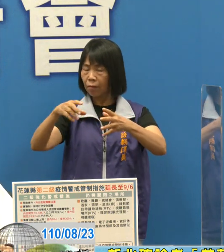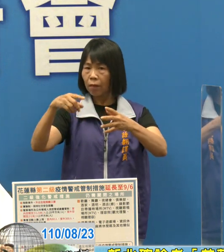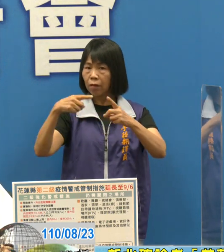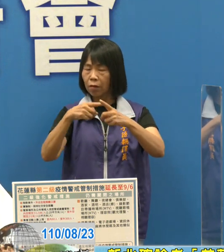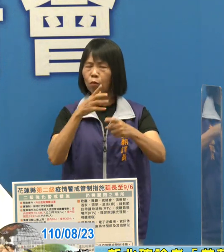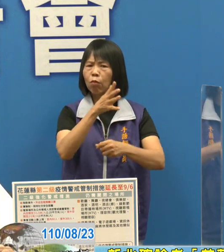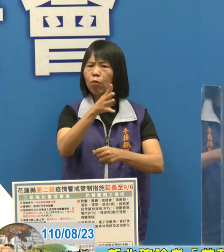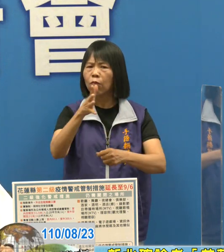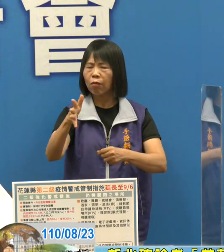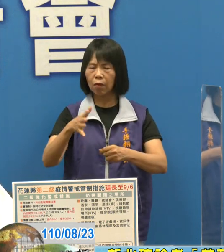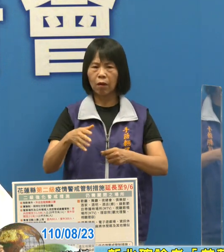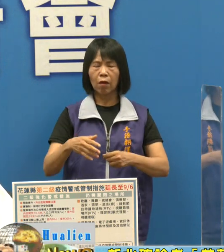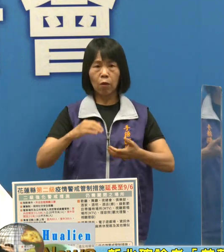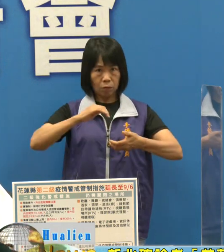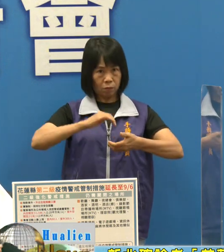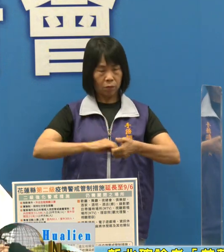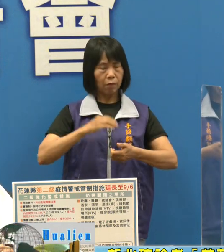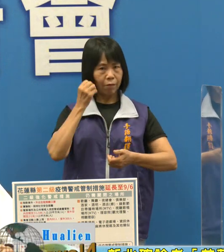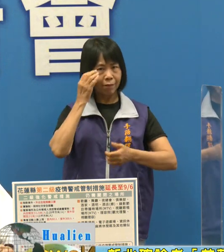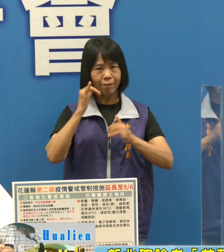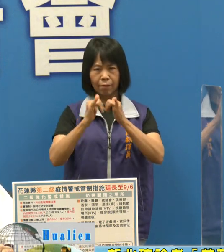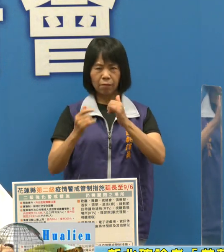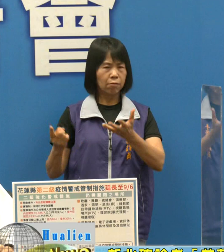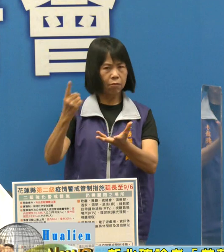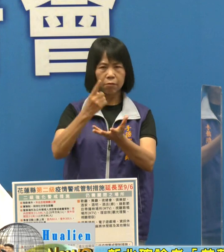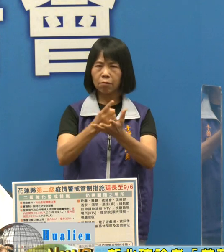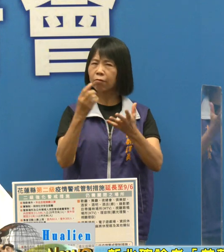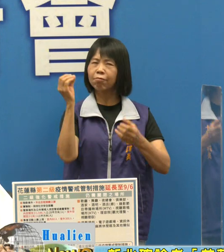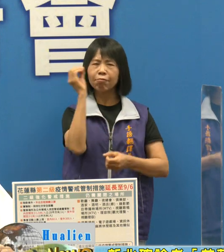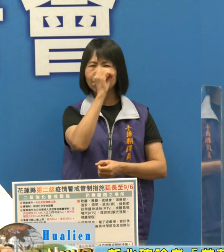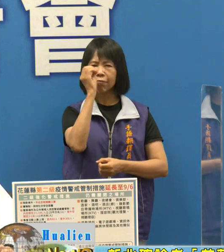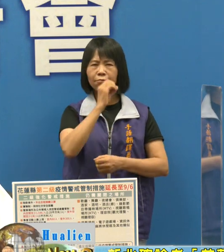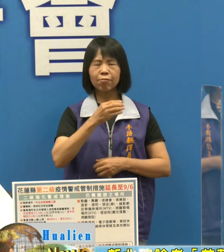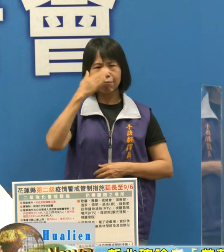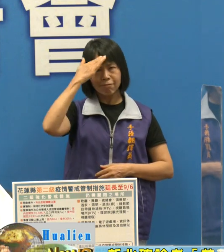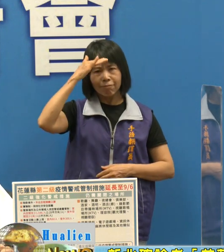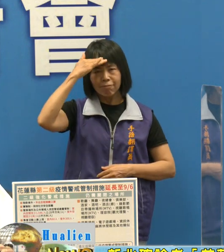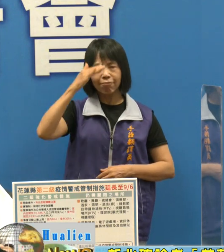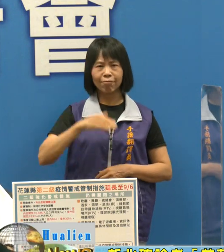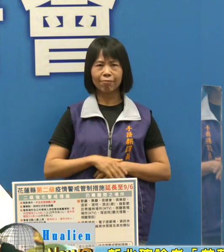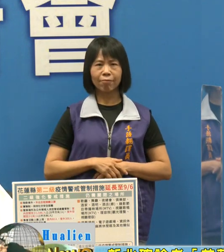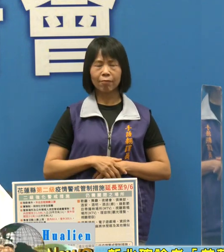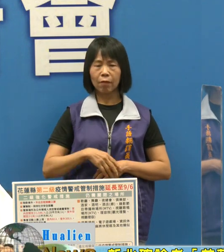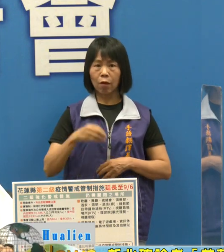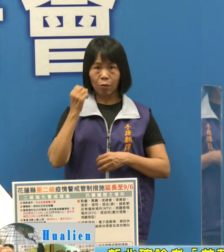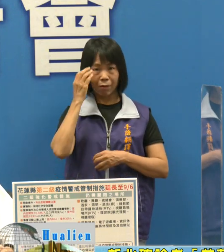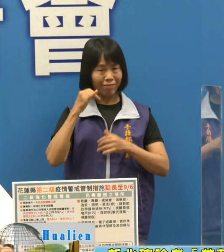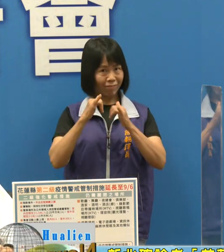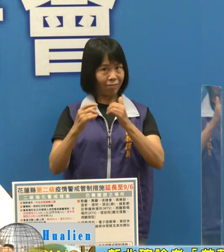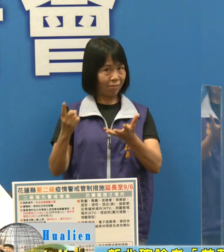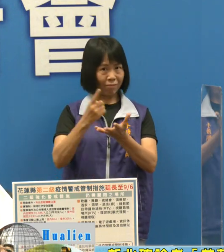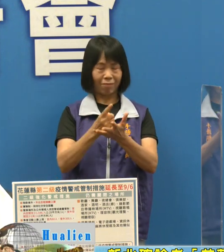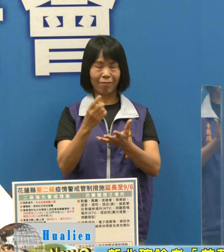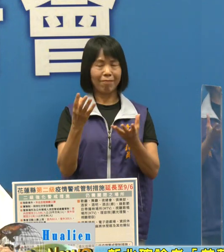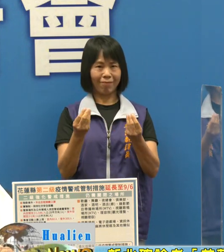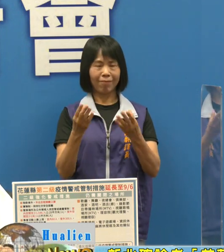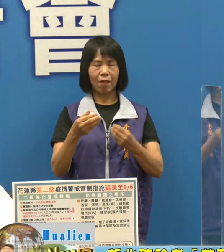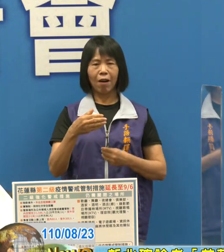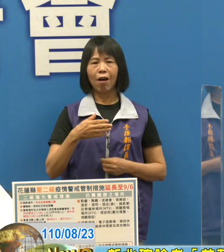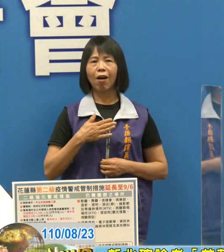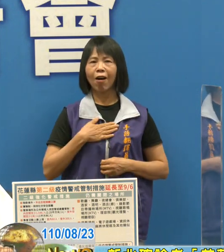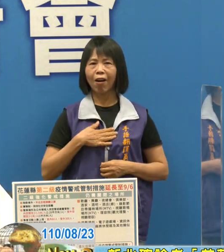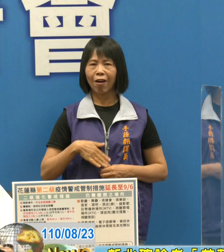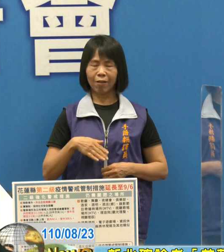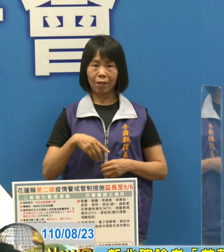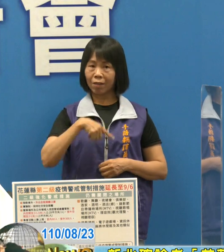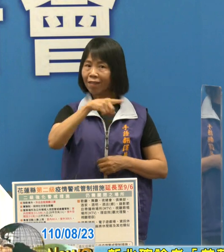确定没有花莲的乡亲参与，所以我想这个确定没有花莲的乡亲的参与，所以我们花莲乡亲